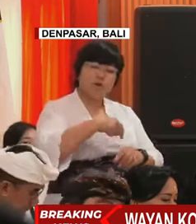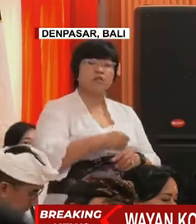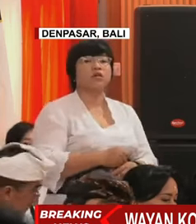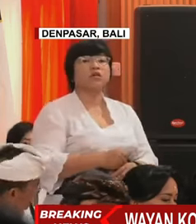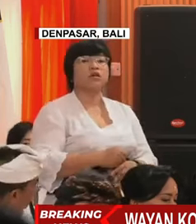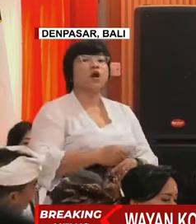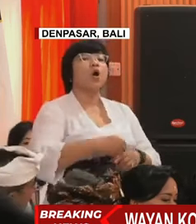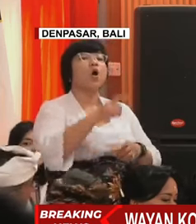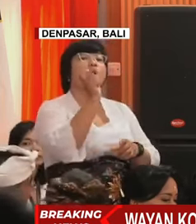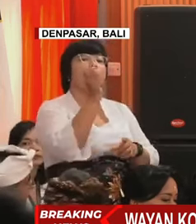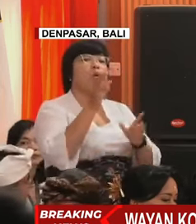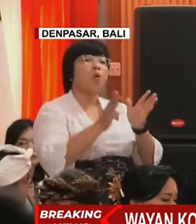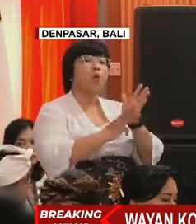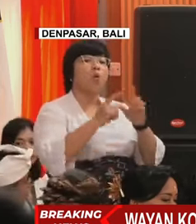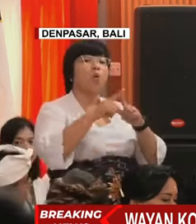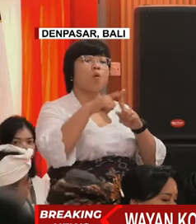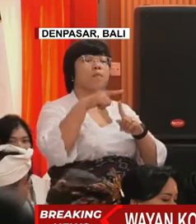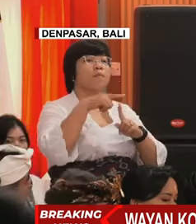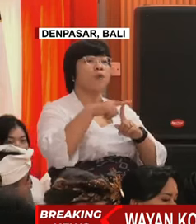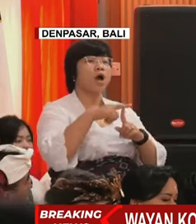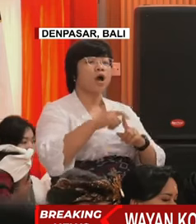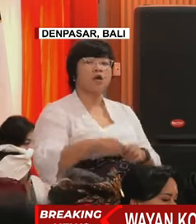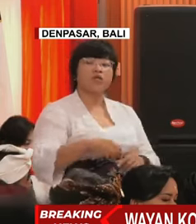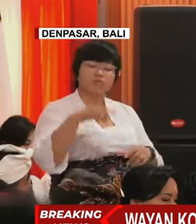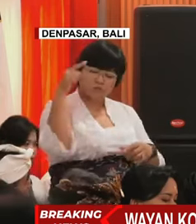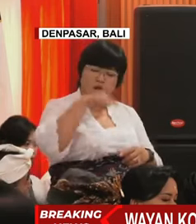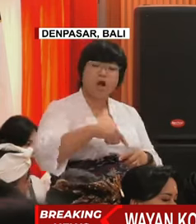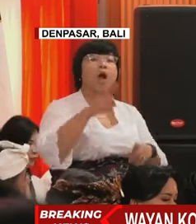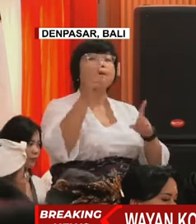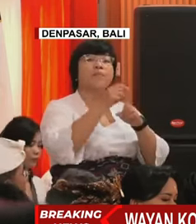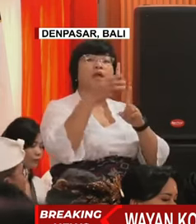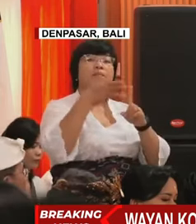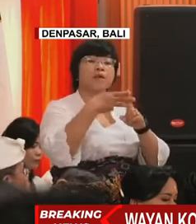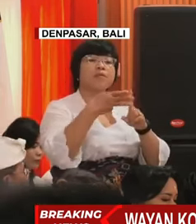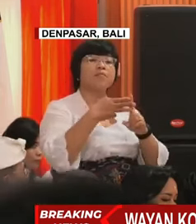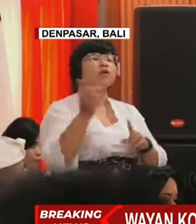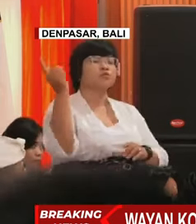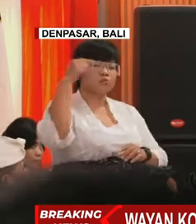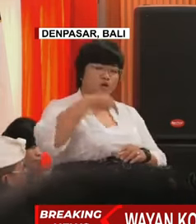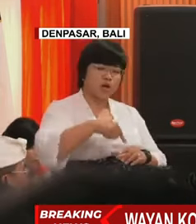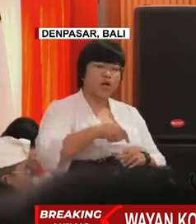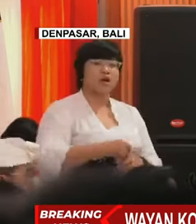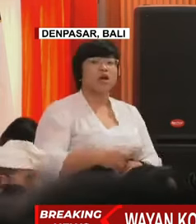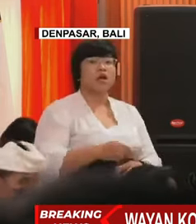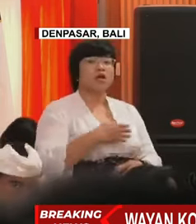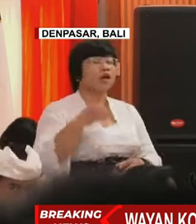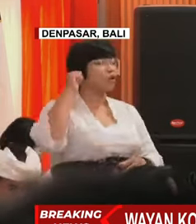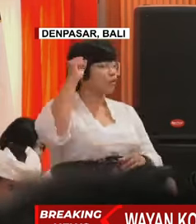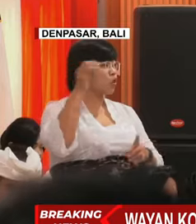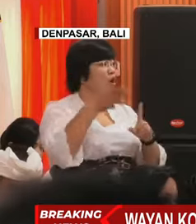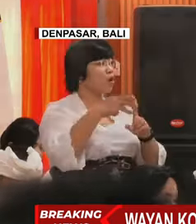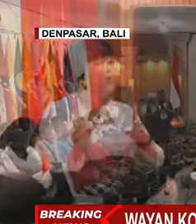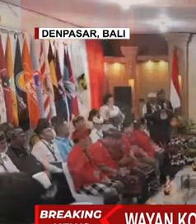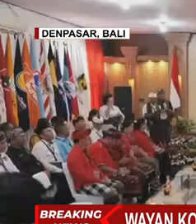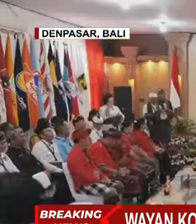jika incumben itu mendapatkan approval rating yang baik dari konstituen dari e pemilih maka biasanya mereka akan lebih mudah